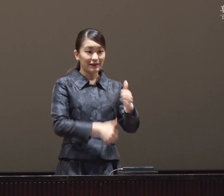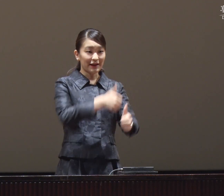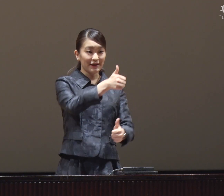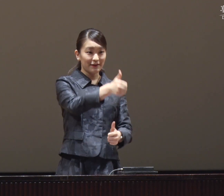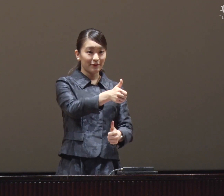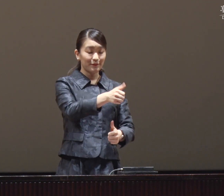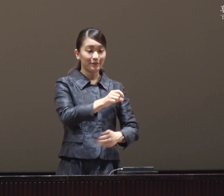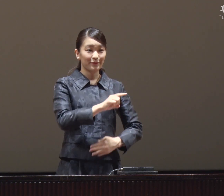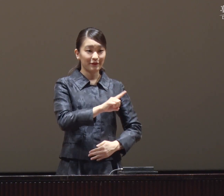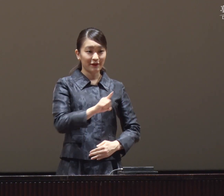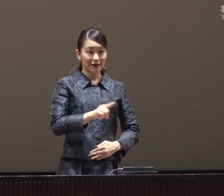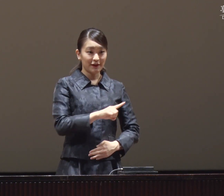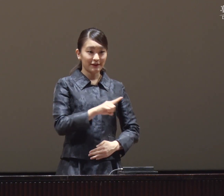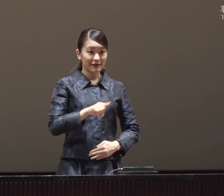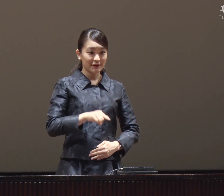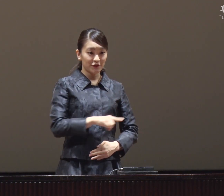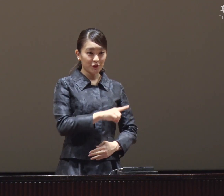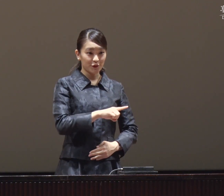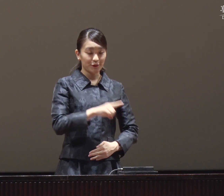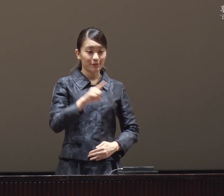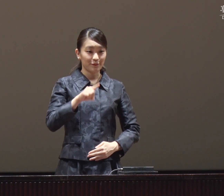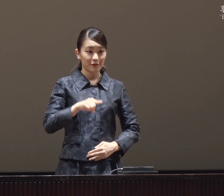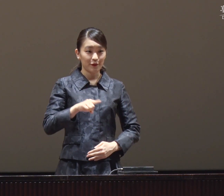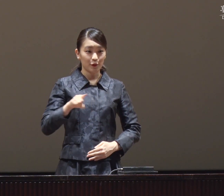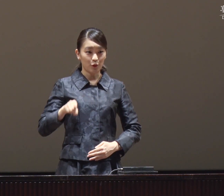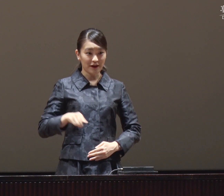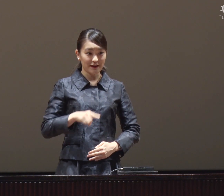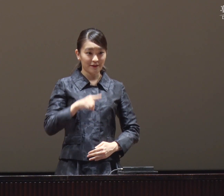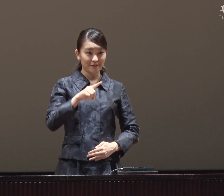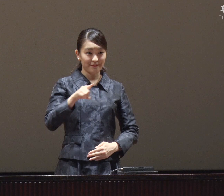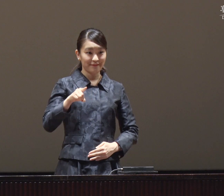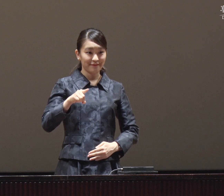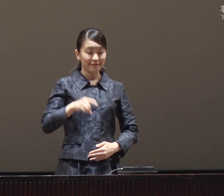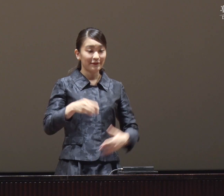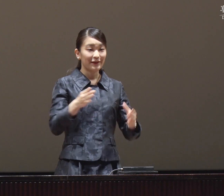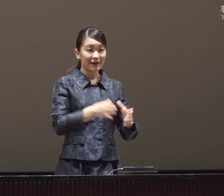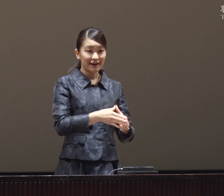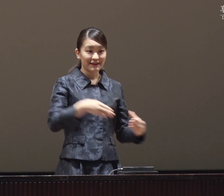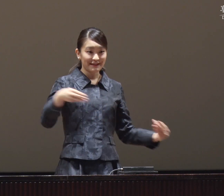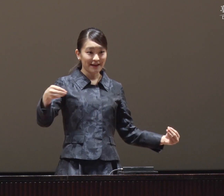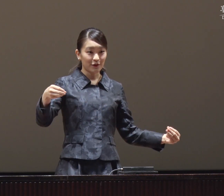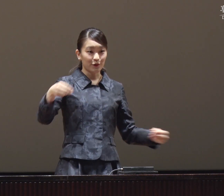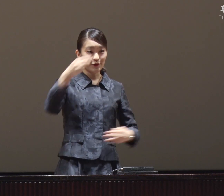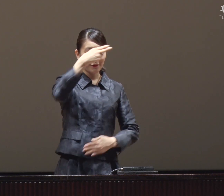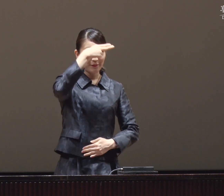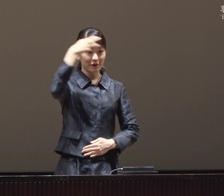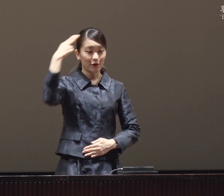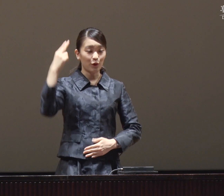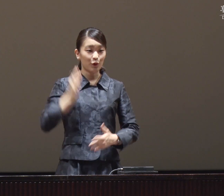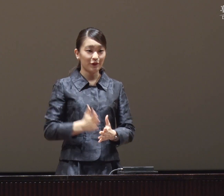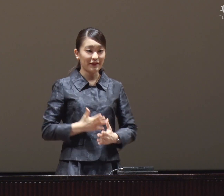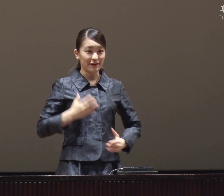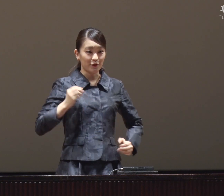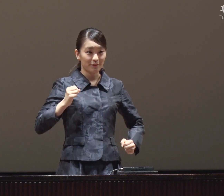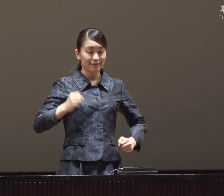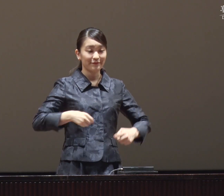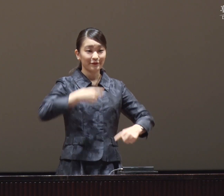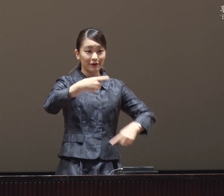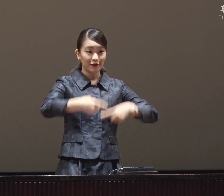大305階全国高校生の